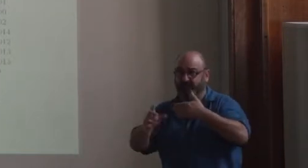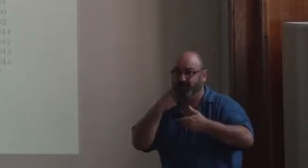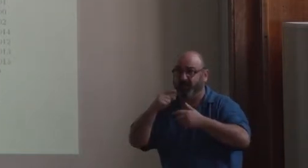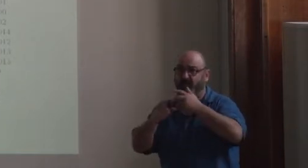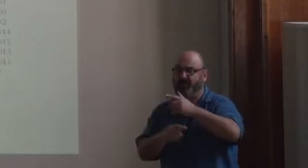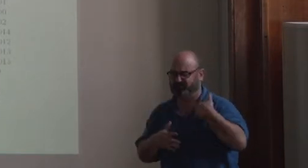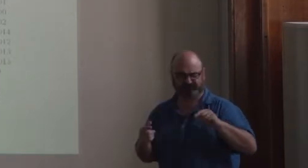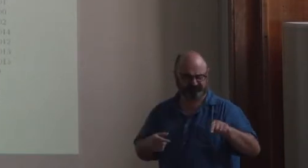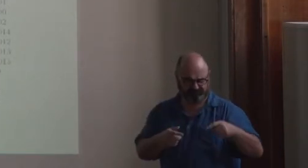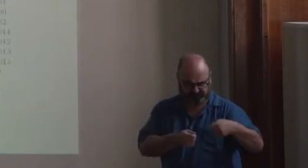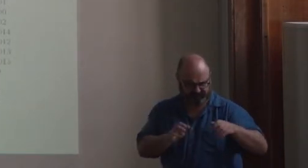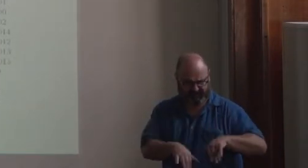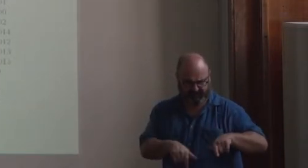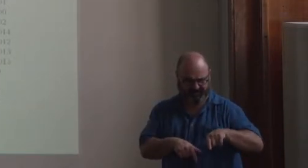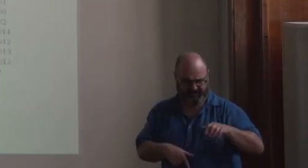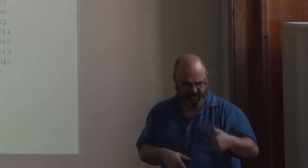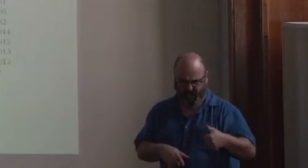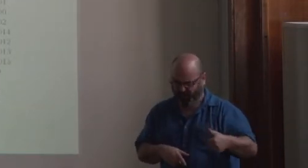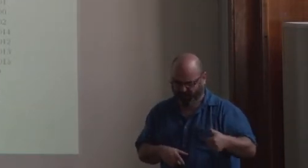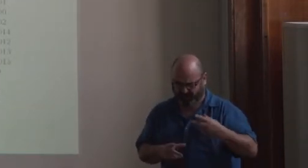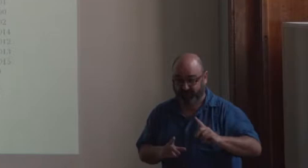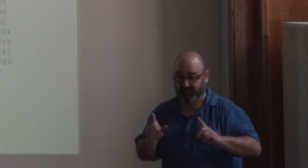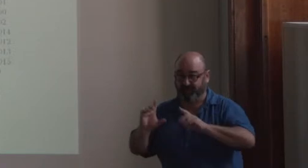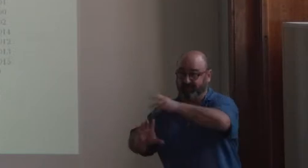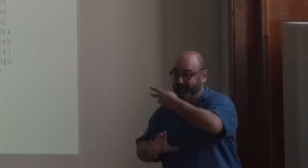assez souvent et on se dit, tiens, mais pourquoi ça ne marche pas? Je ne comprends pas.